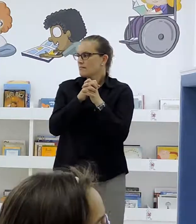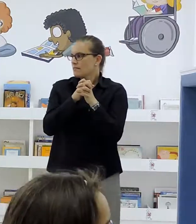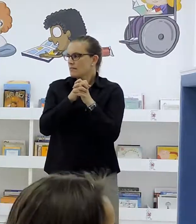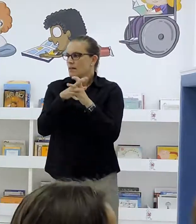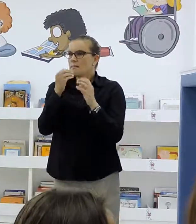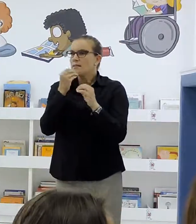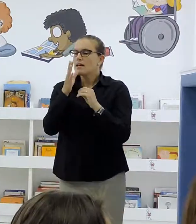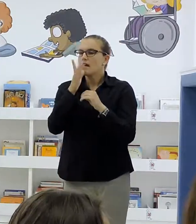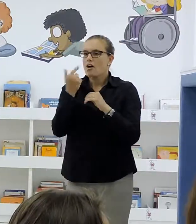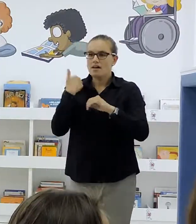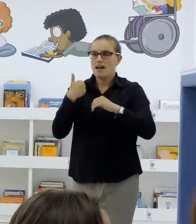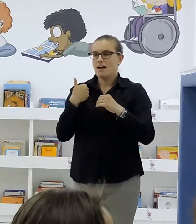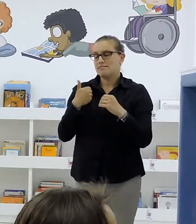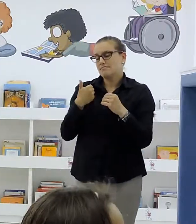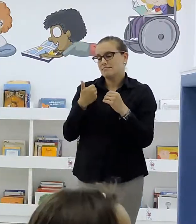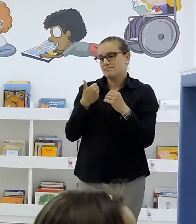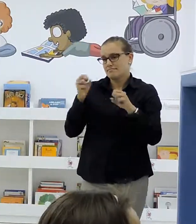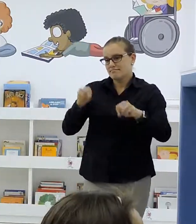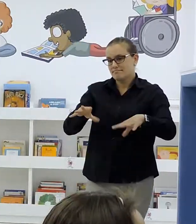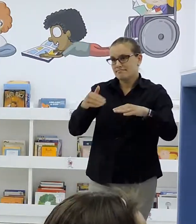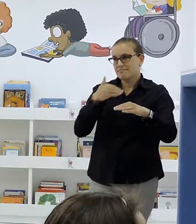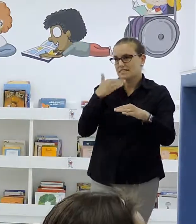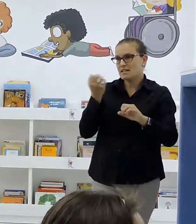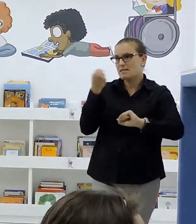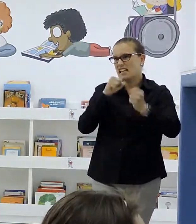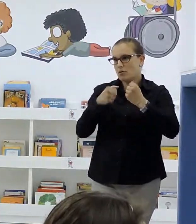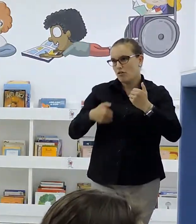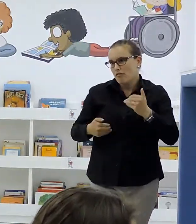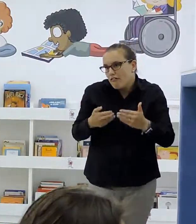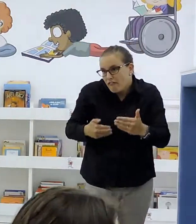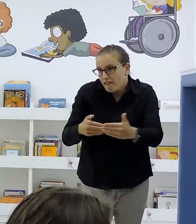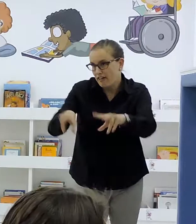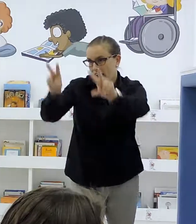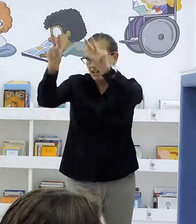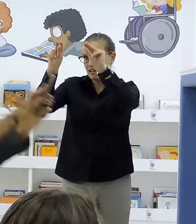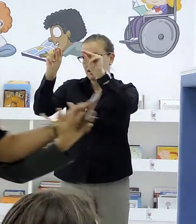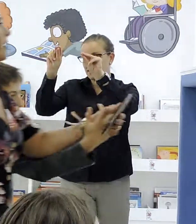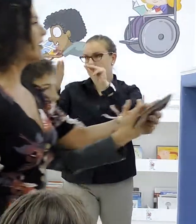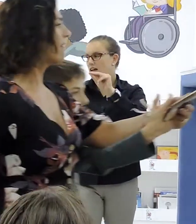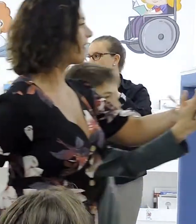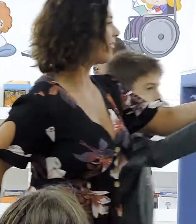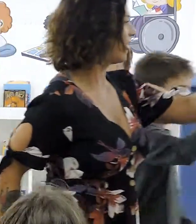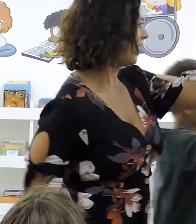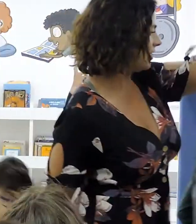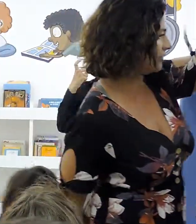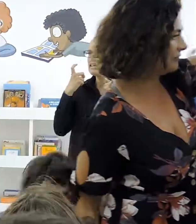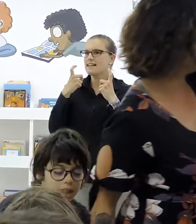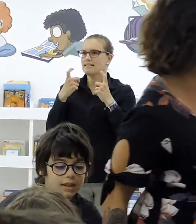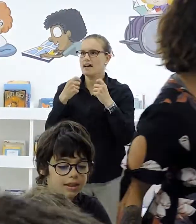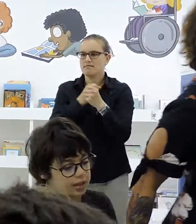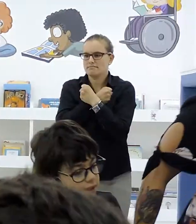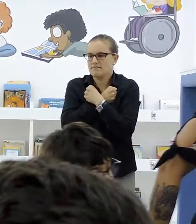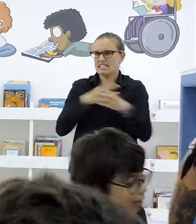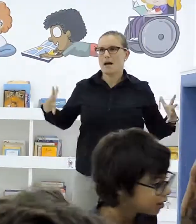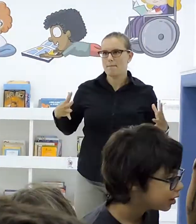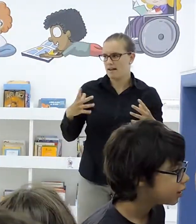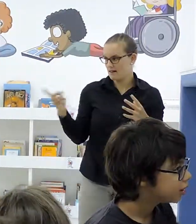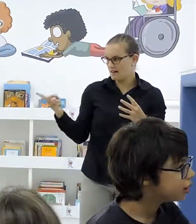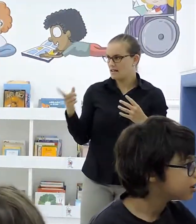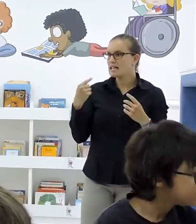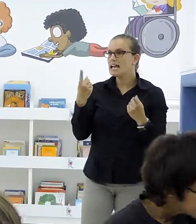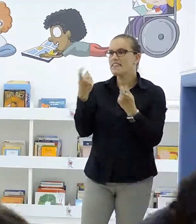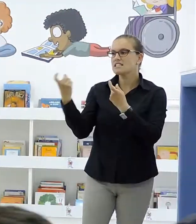Bueno, nos vamos acercando al final. Voy a hacer 2 números más. En este voy a tratar de escaparme de estas cadenas. Así